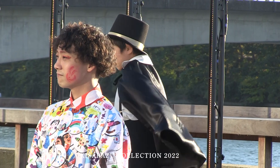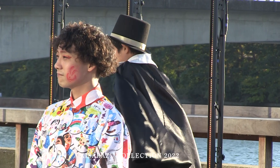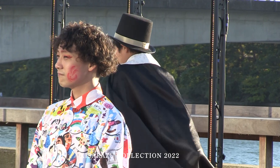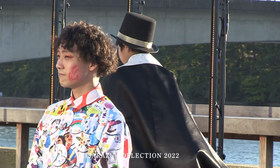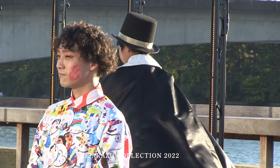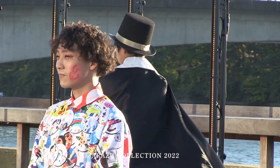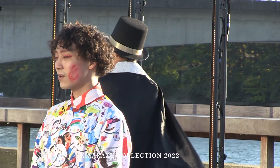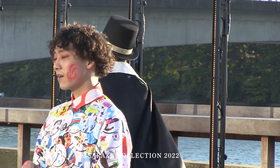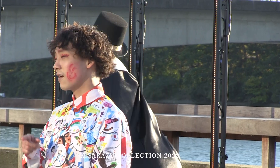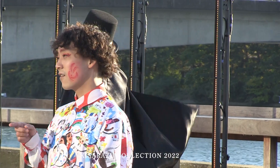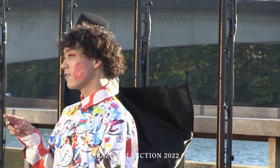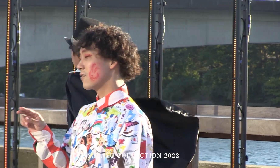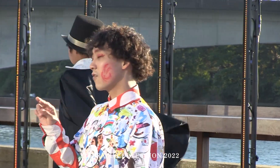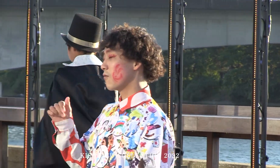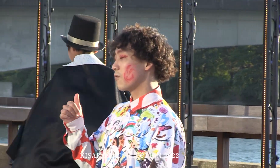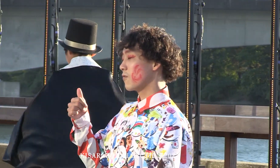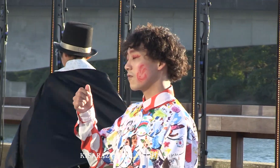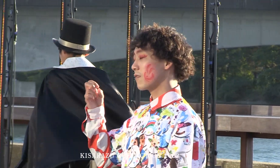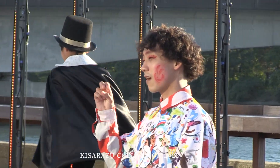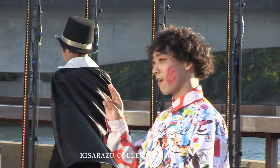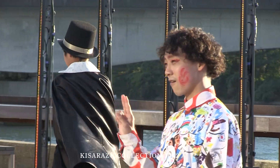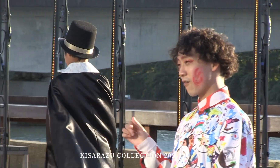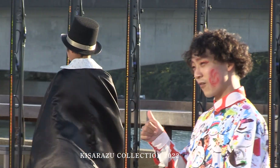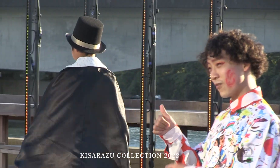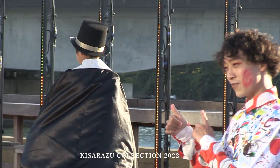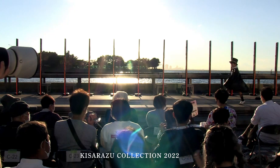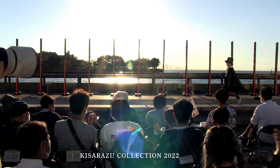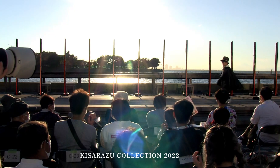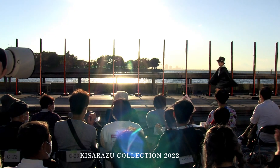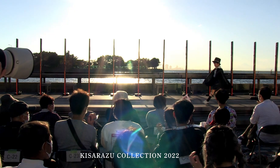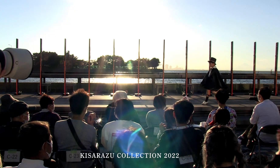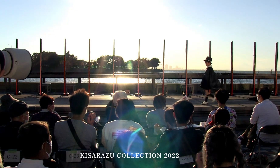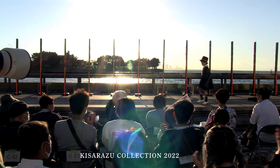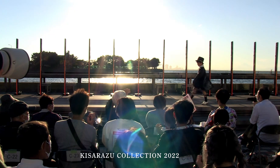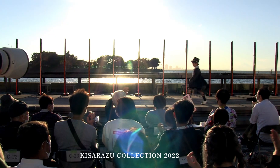宗太郎くん、アップダンスがとってもかっこいいです。